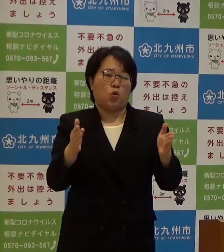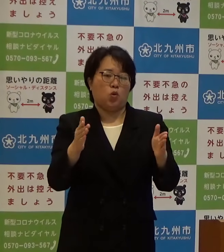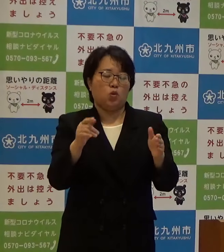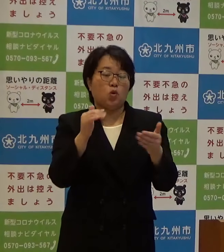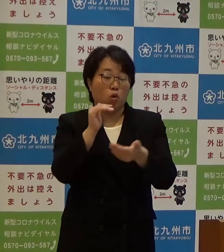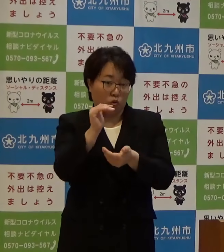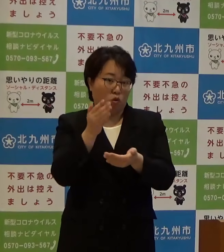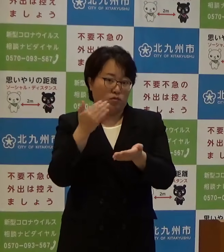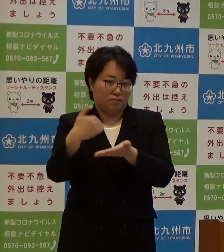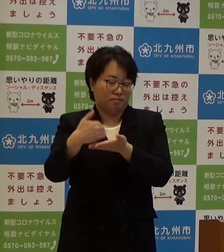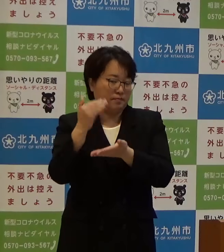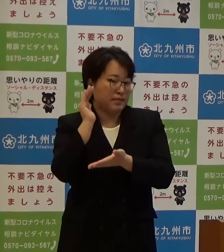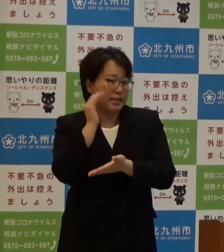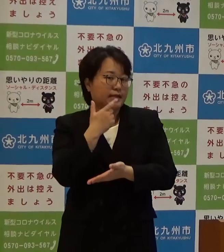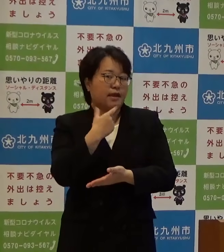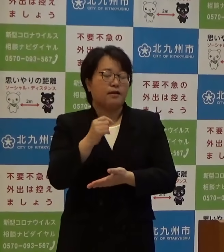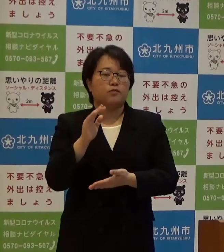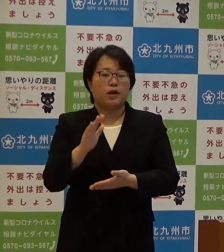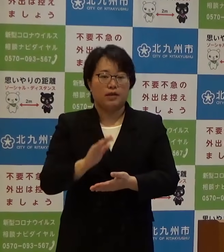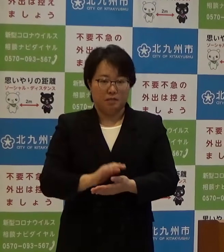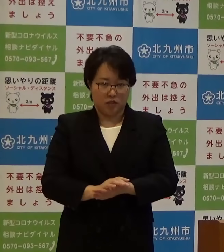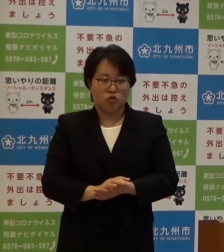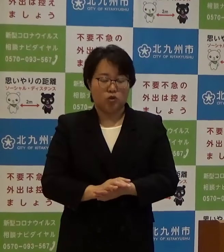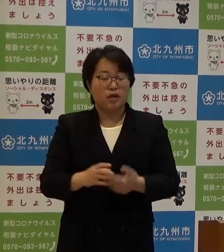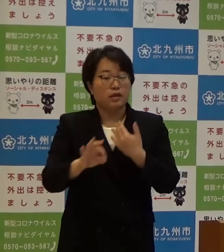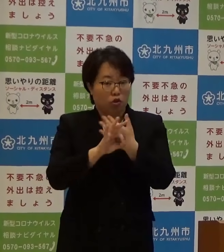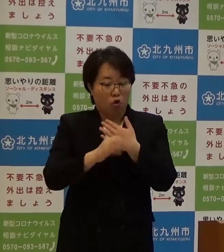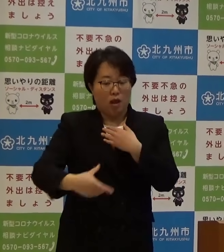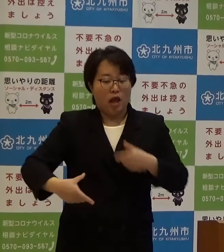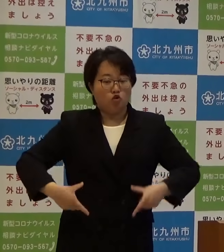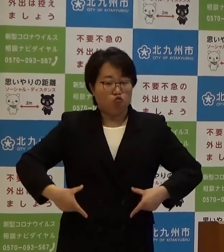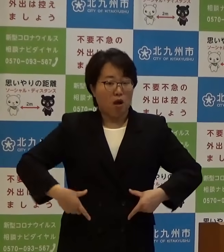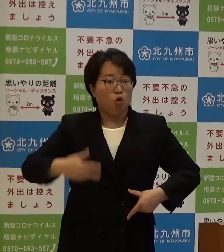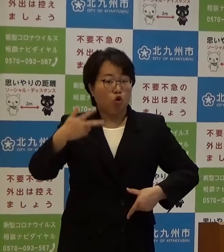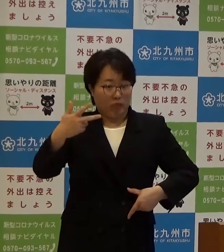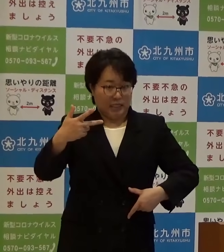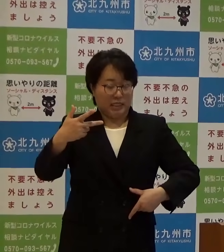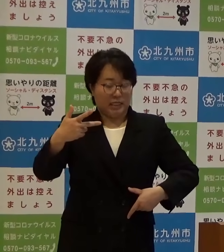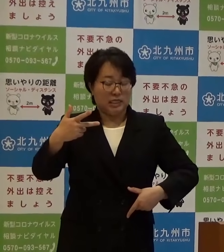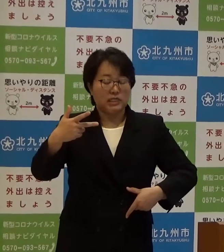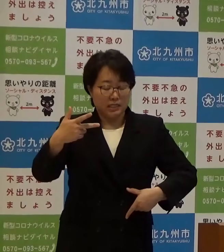お話でしたけれども、まあ、熊本市のように、まあ、現場の混乱を、